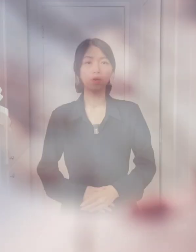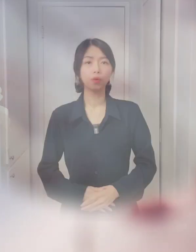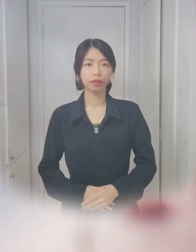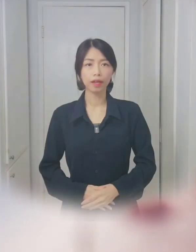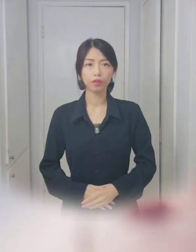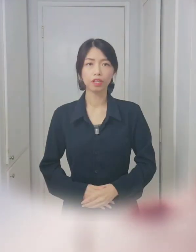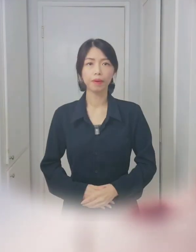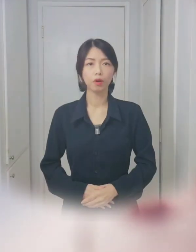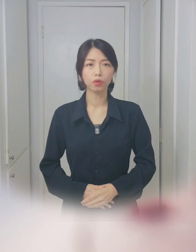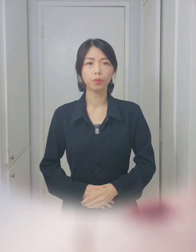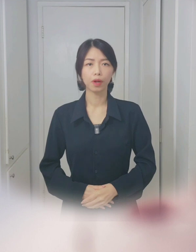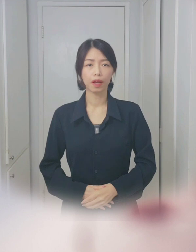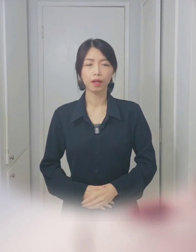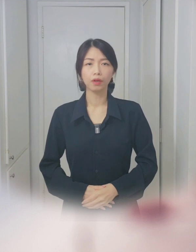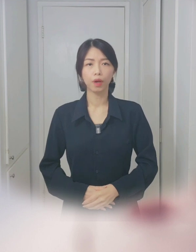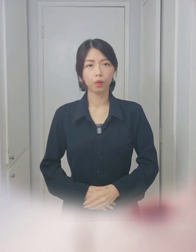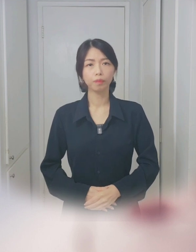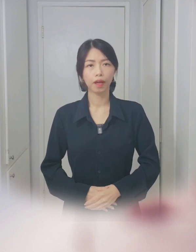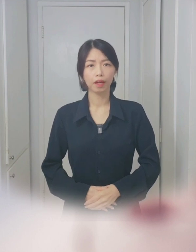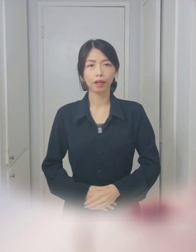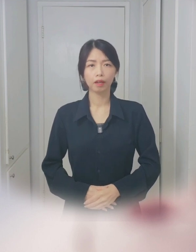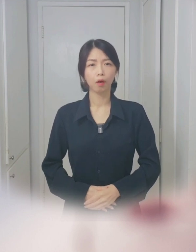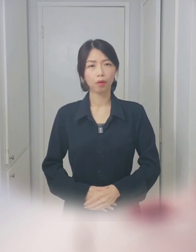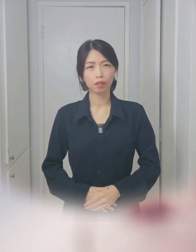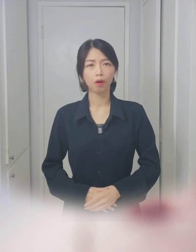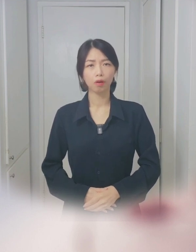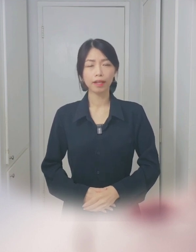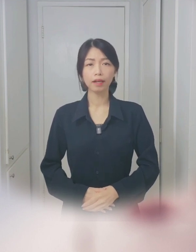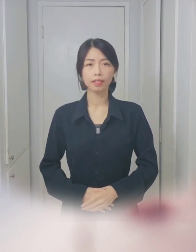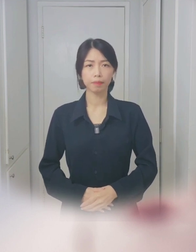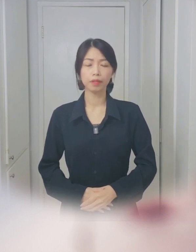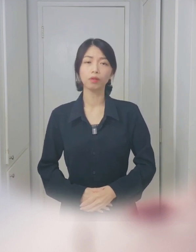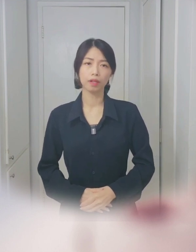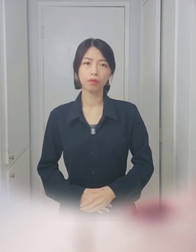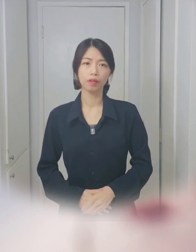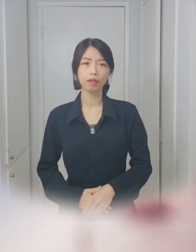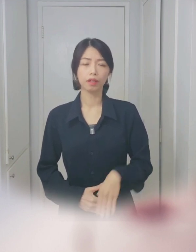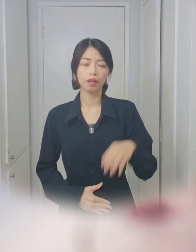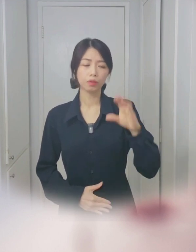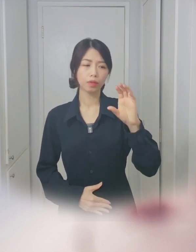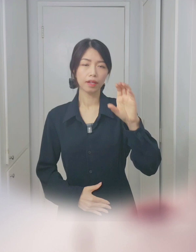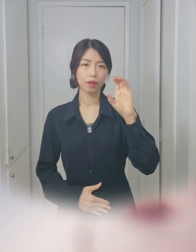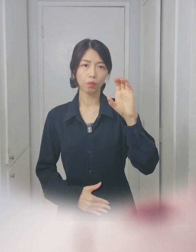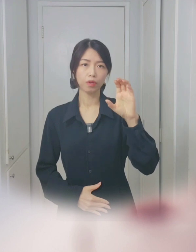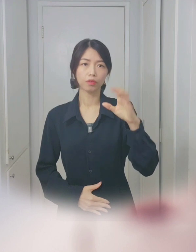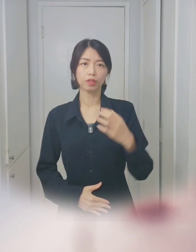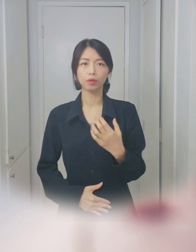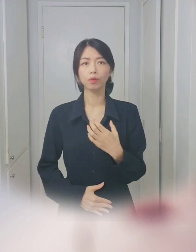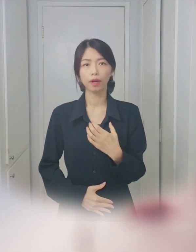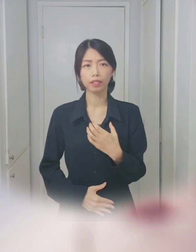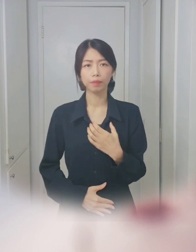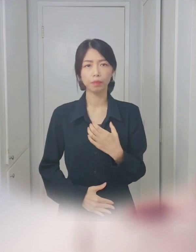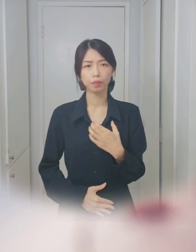괴로울 때 주님의 얼굴 보라, 괴롭다, 걱정, 상심 이런 수어는 손을 살짝 오므려